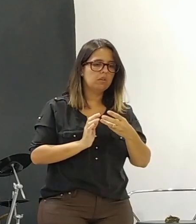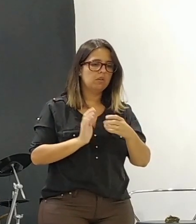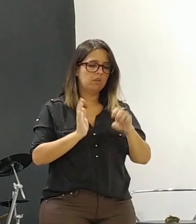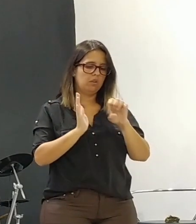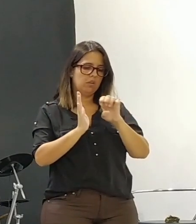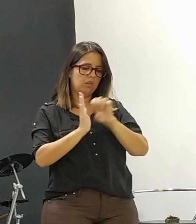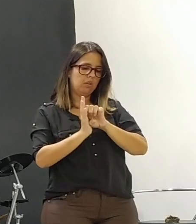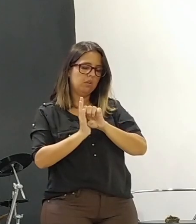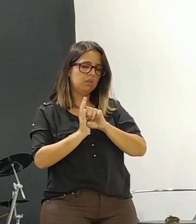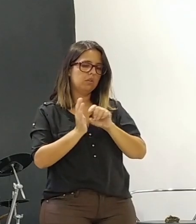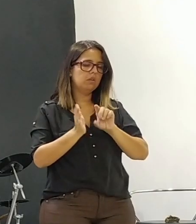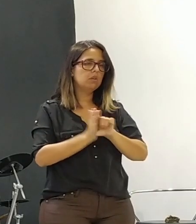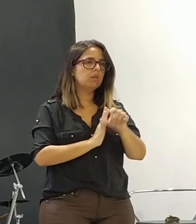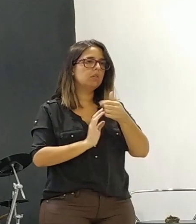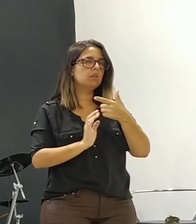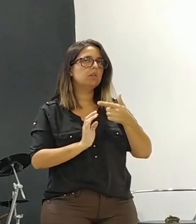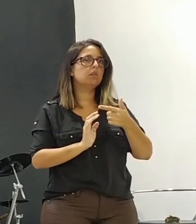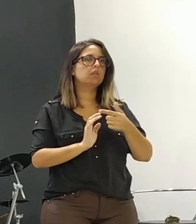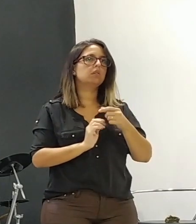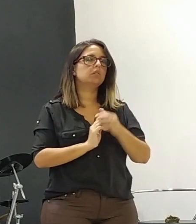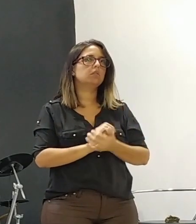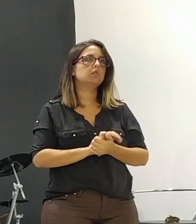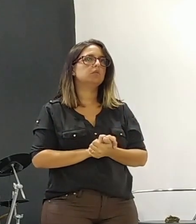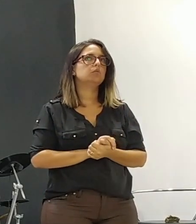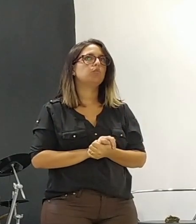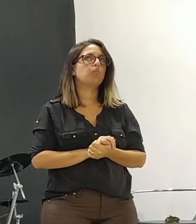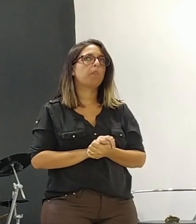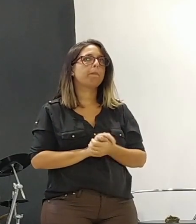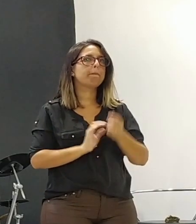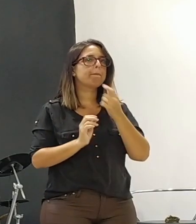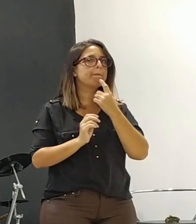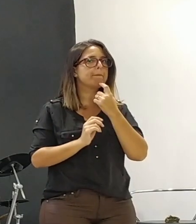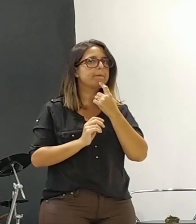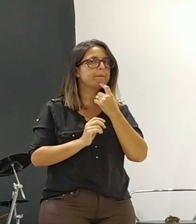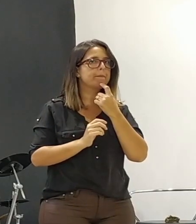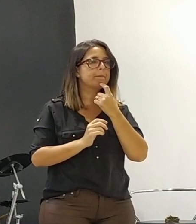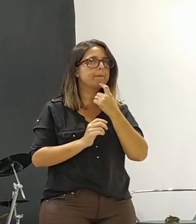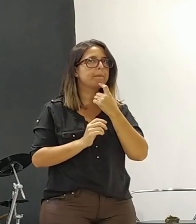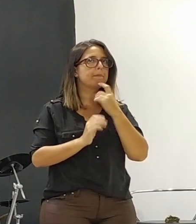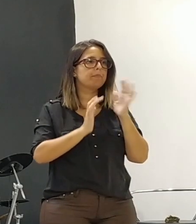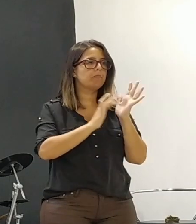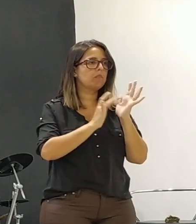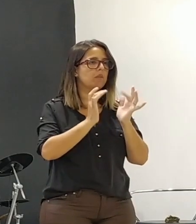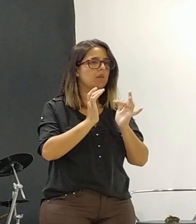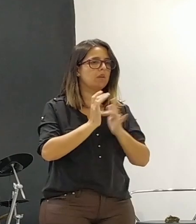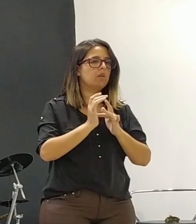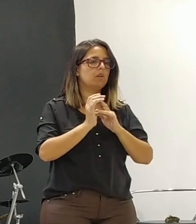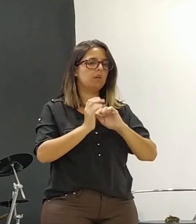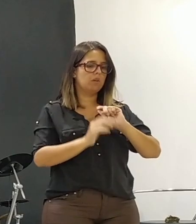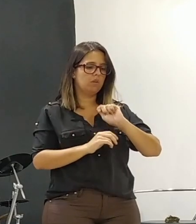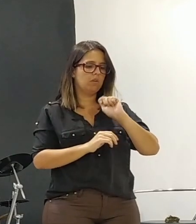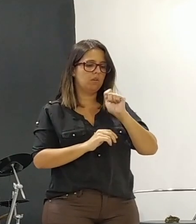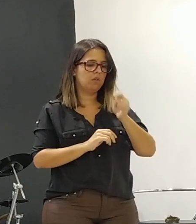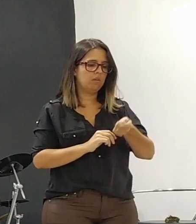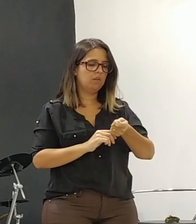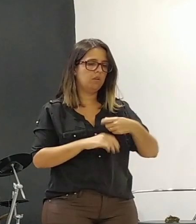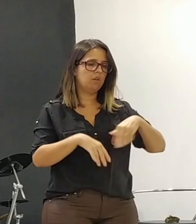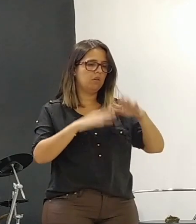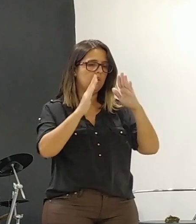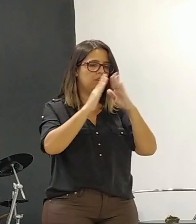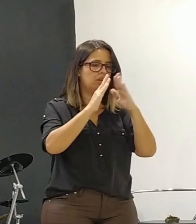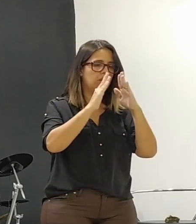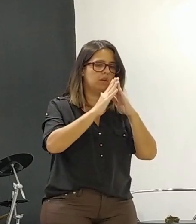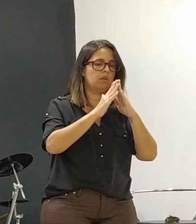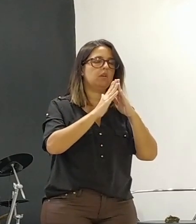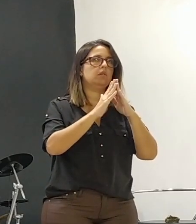Êxodo, capítulo 12: e aquele sangue vos será por sinal nas casas